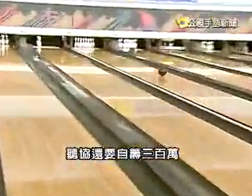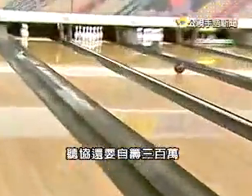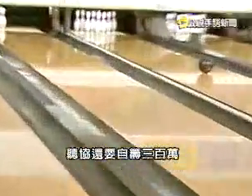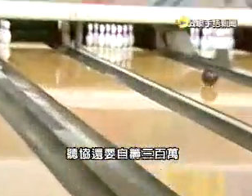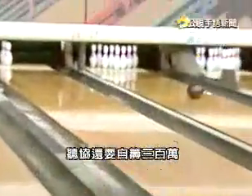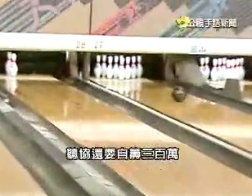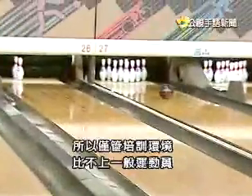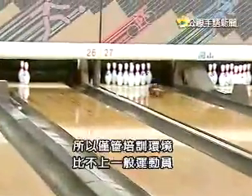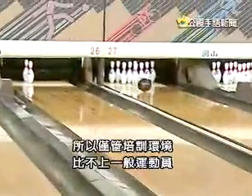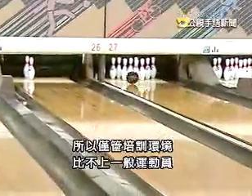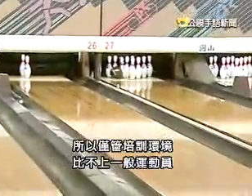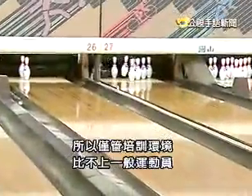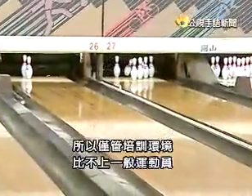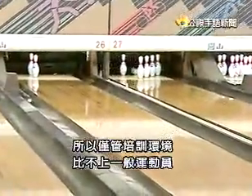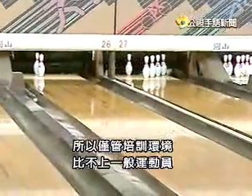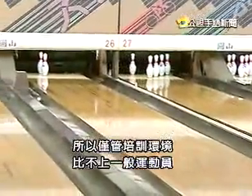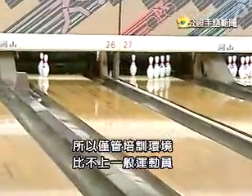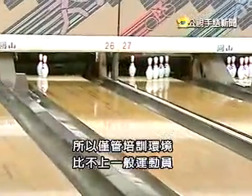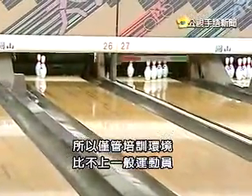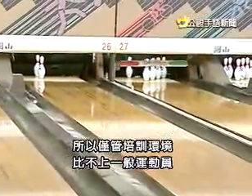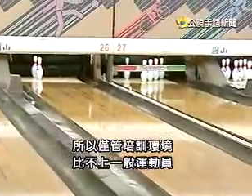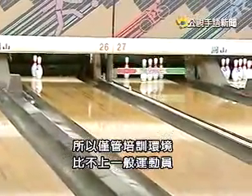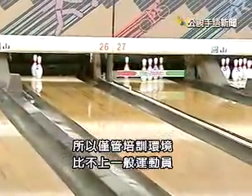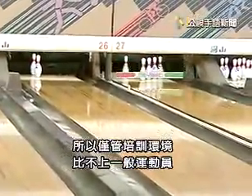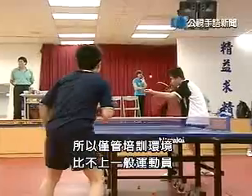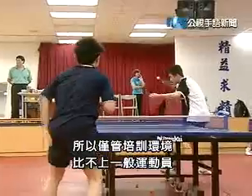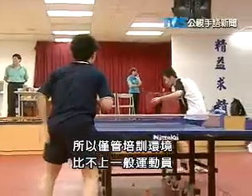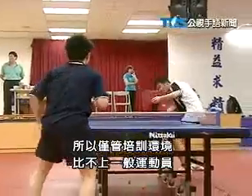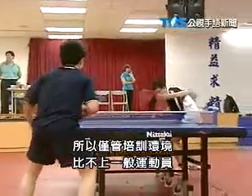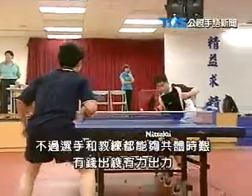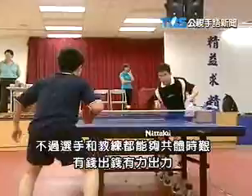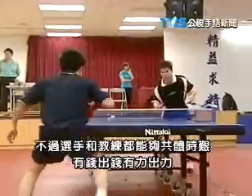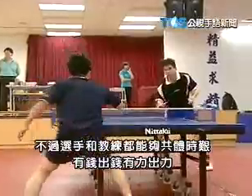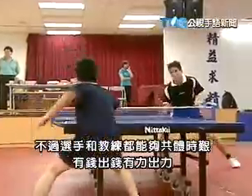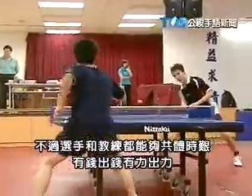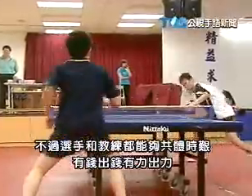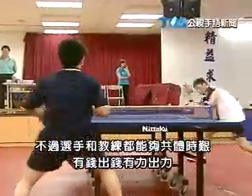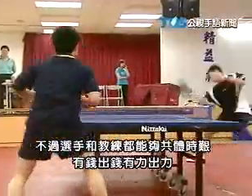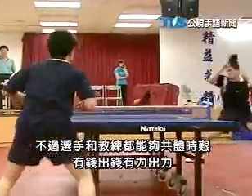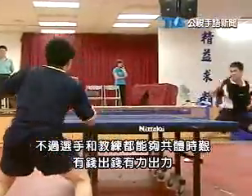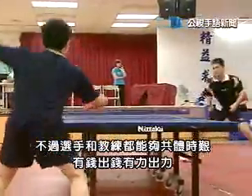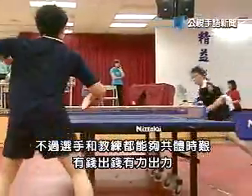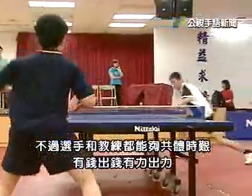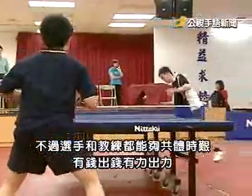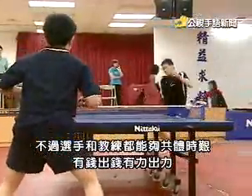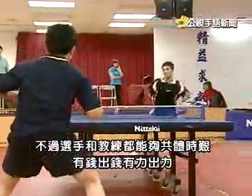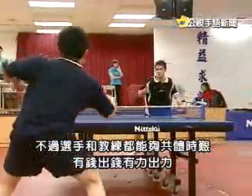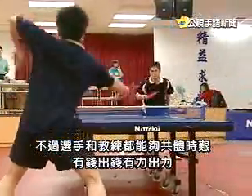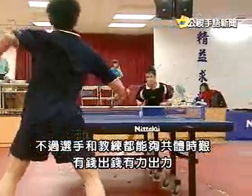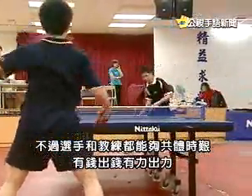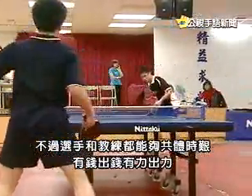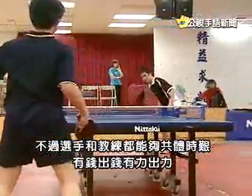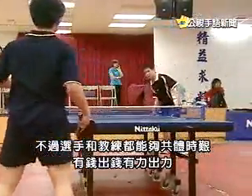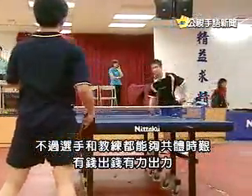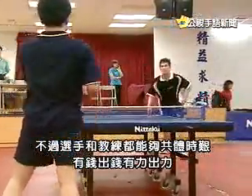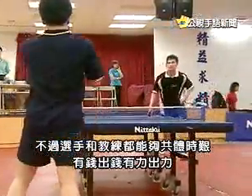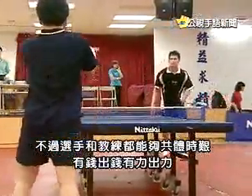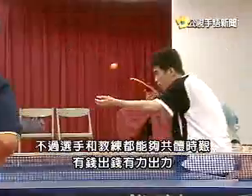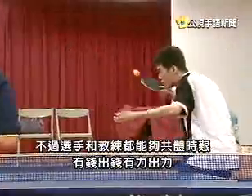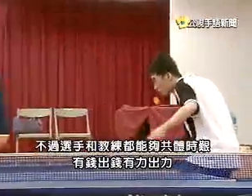万，所以尽管培训环境比不上一般运动员，不过选手和教练都能够共体时间，有钱出钱有力出力，为的就